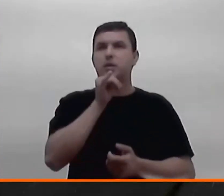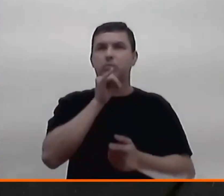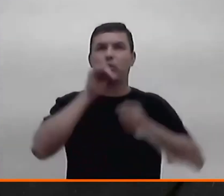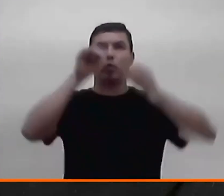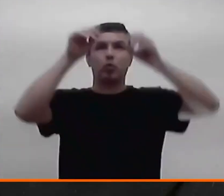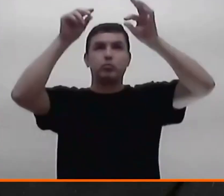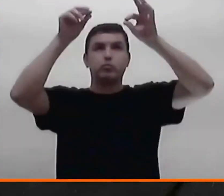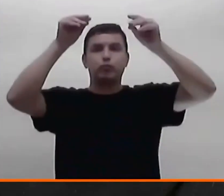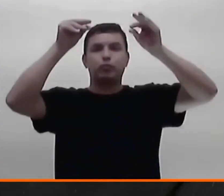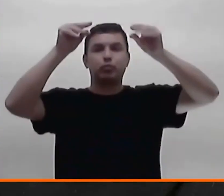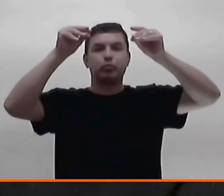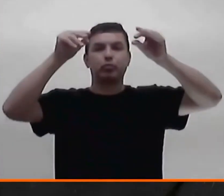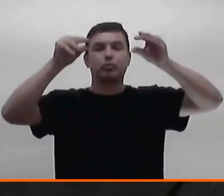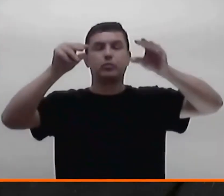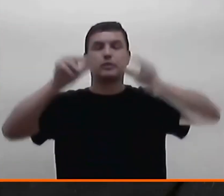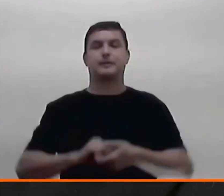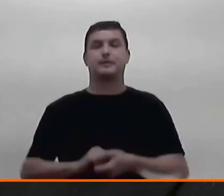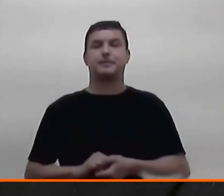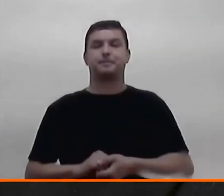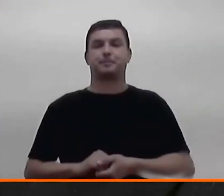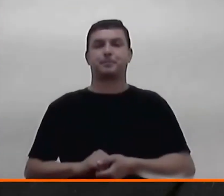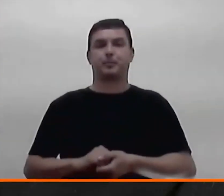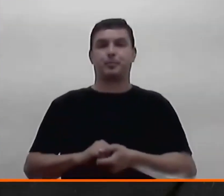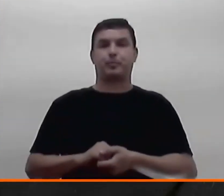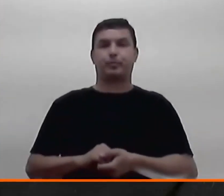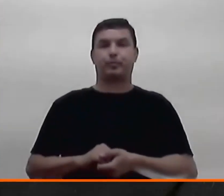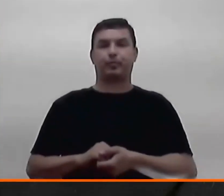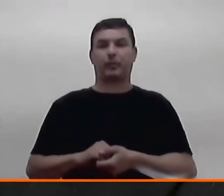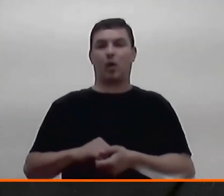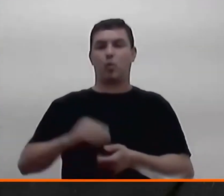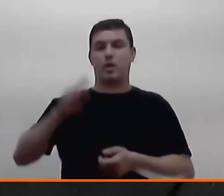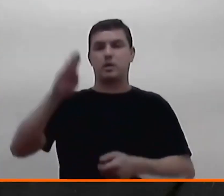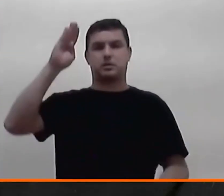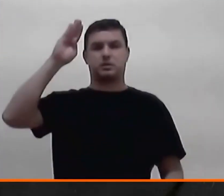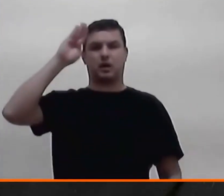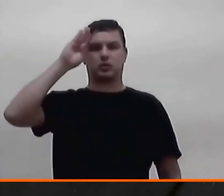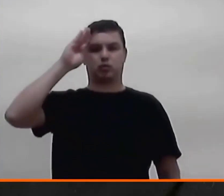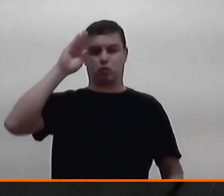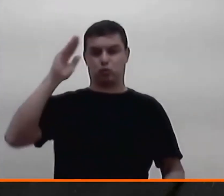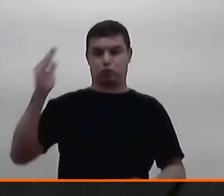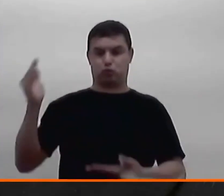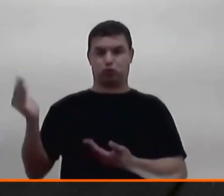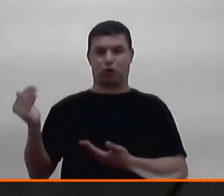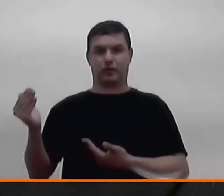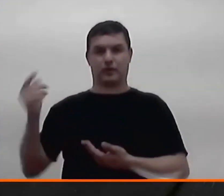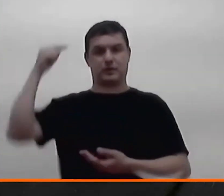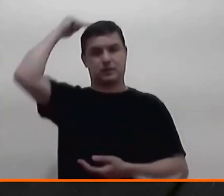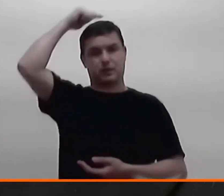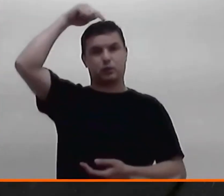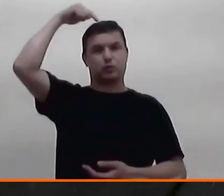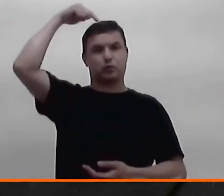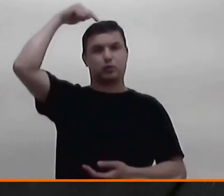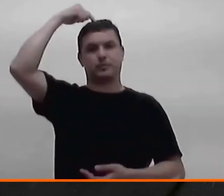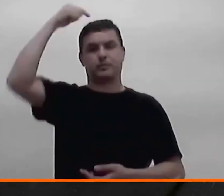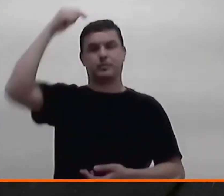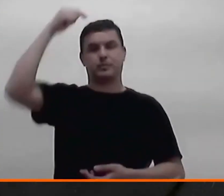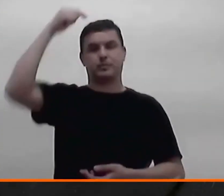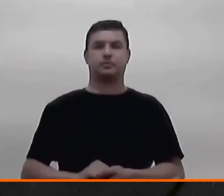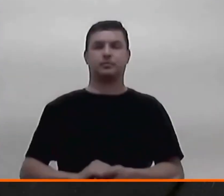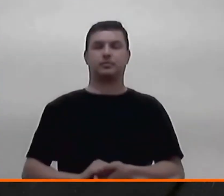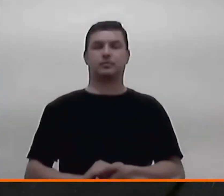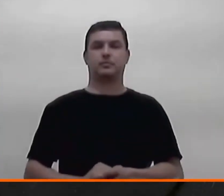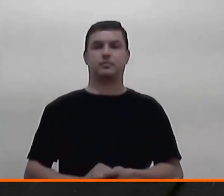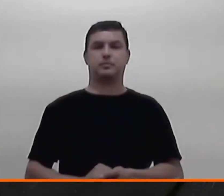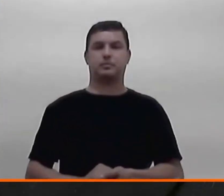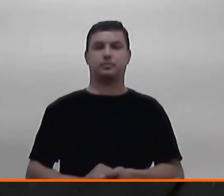tu terás teus exércitos de jovens santos. Aqui diz, mais numerosos